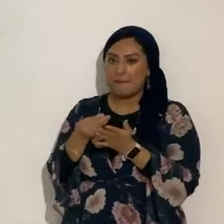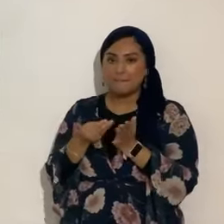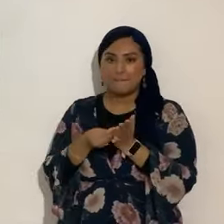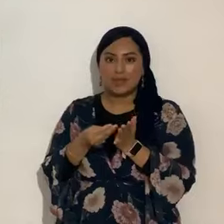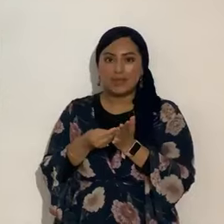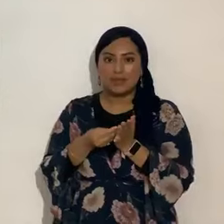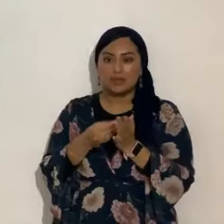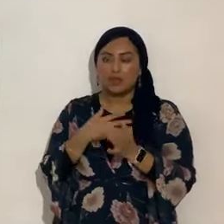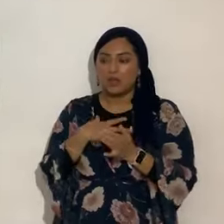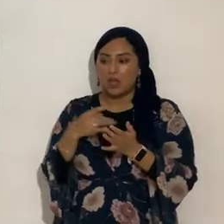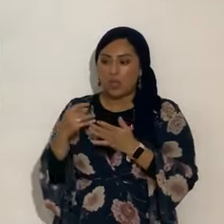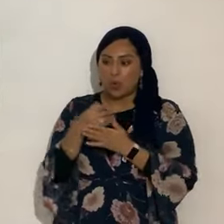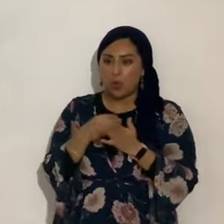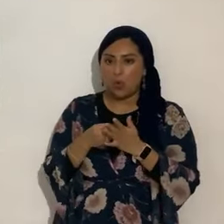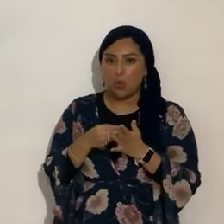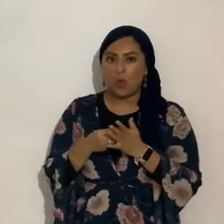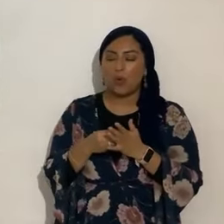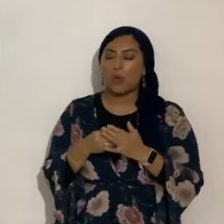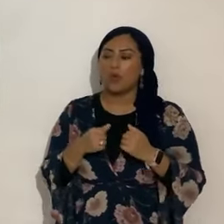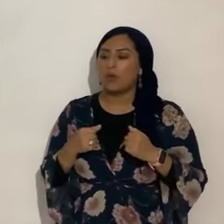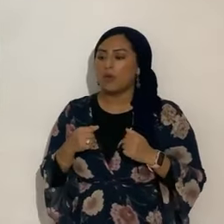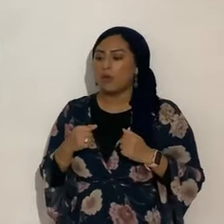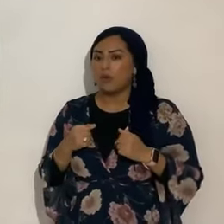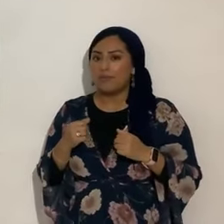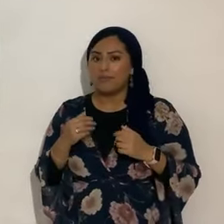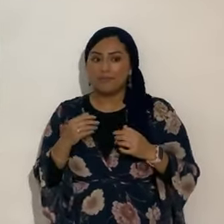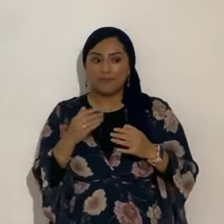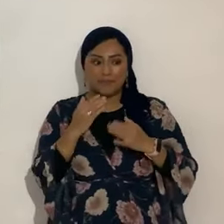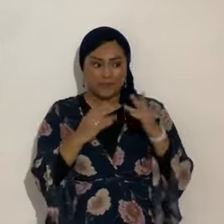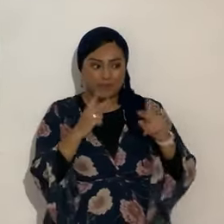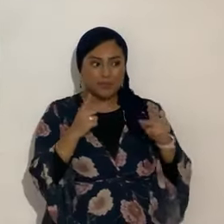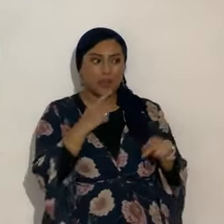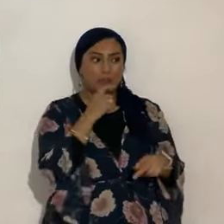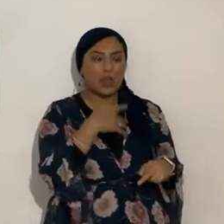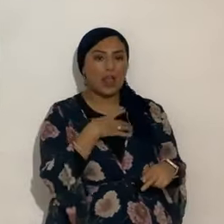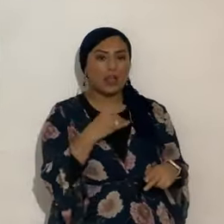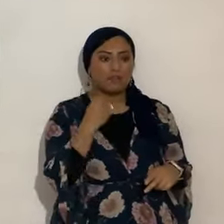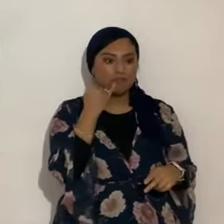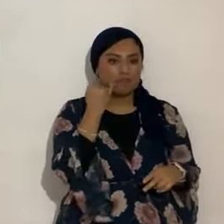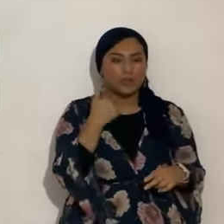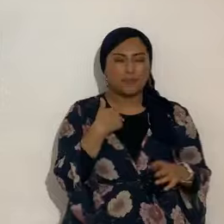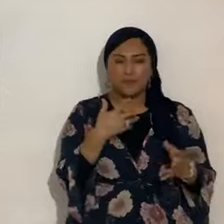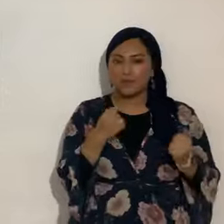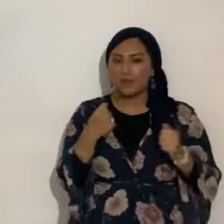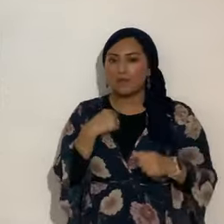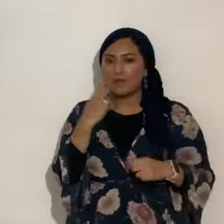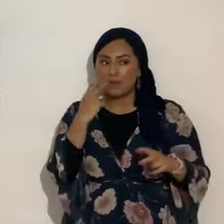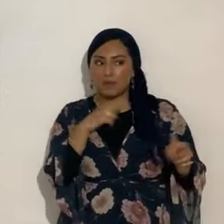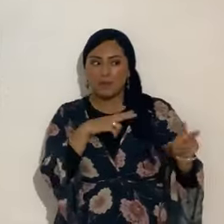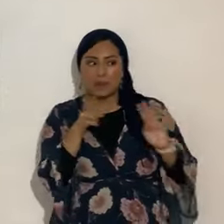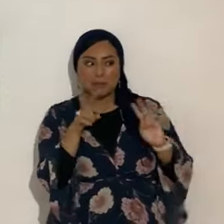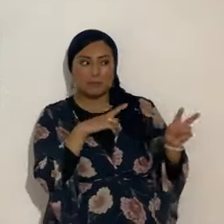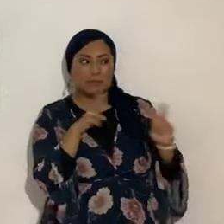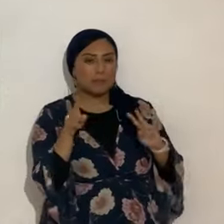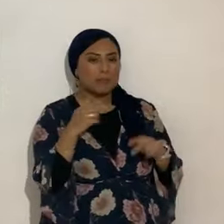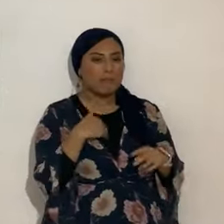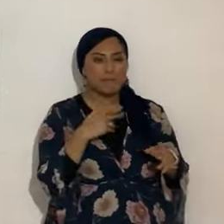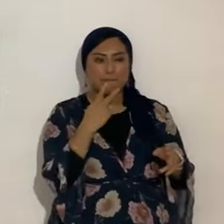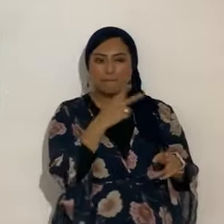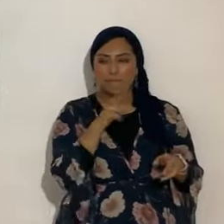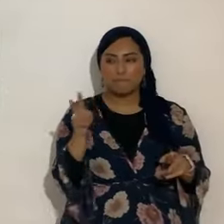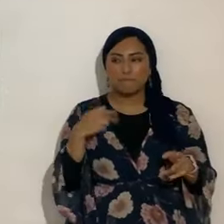que son codiciosos, que son avarientos, que son envidiosos, ¿sí? Luego se nota eso, pero